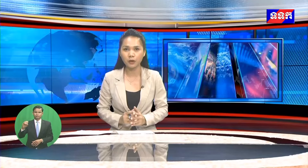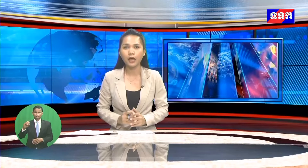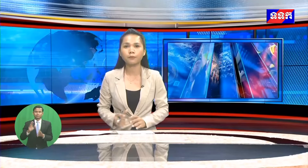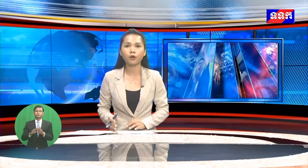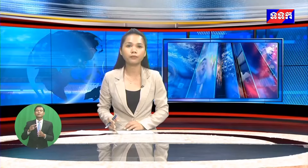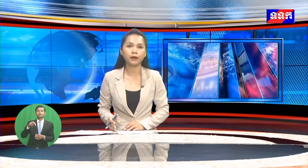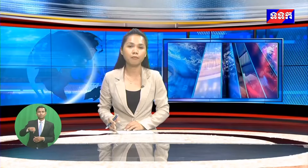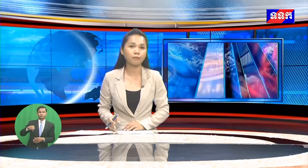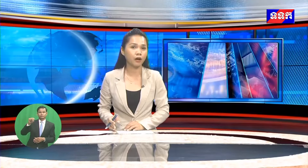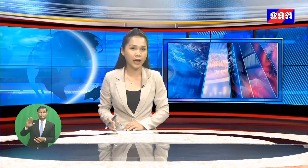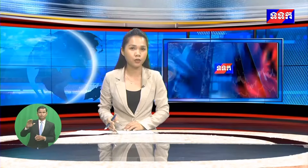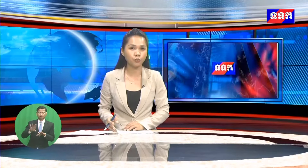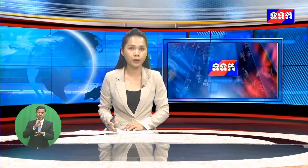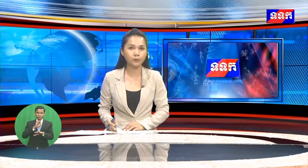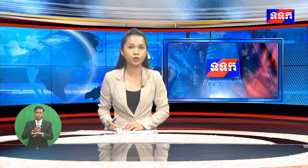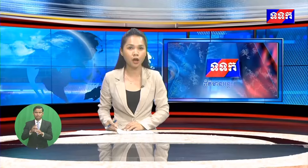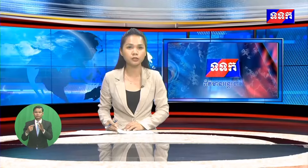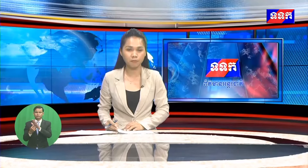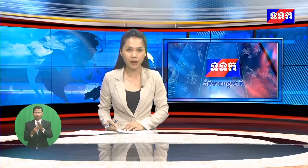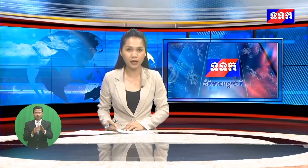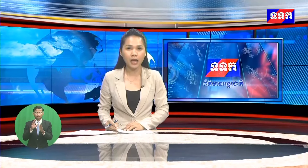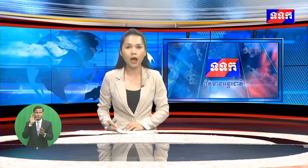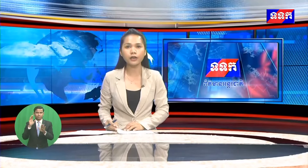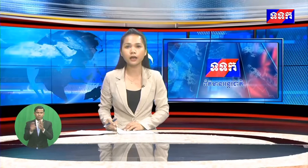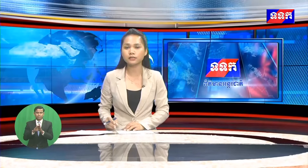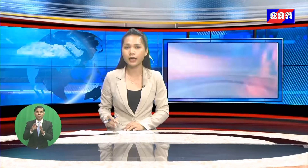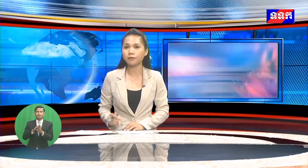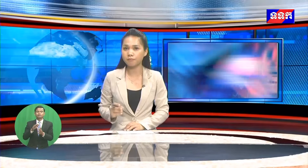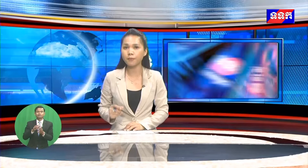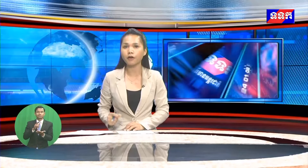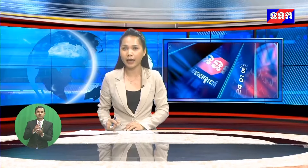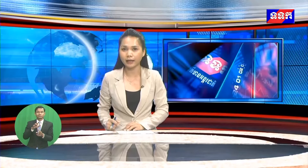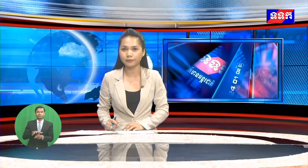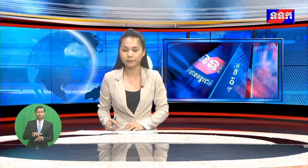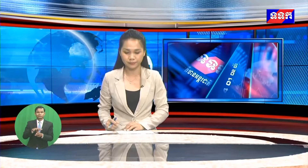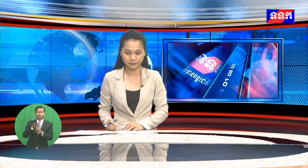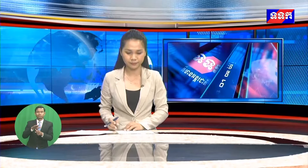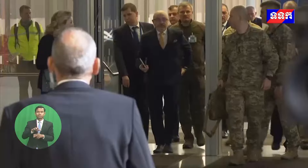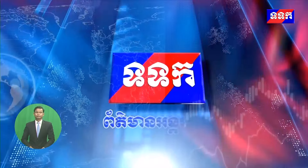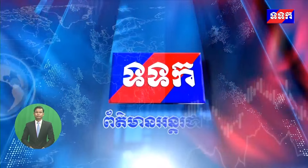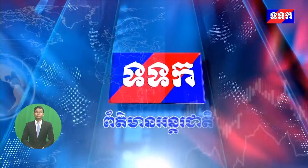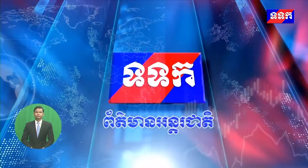ងណាតូព្រមទាំងបានបង្ហាញរូបភាពយន្តហោះចម្បាំងឲ្យអ្នកកាសែតមើលផងដែរ